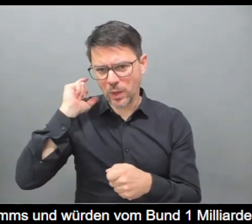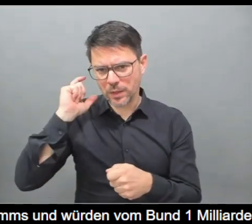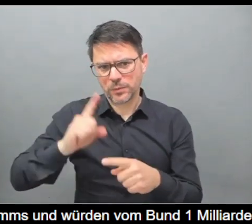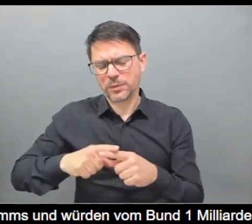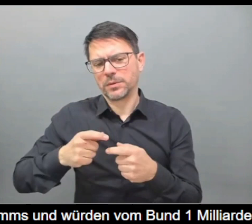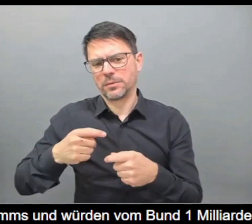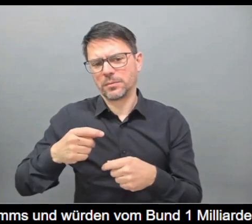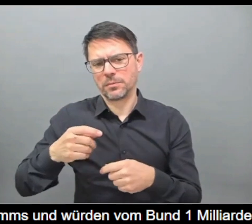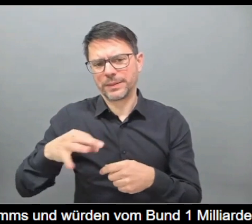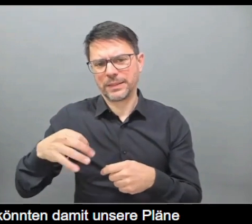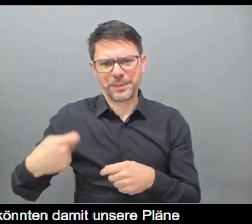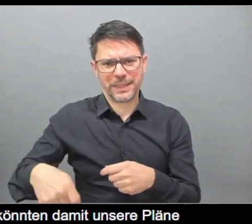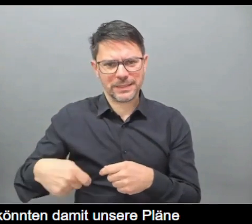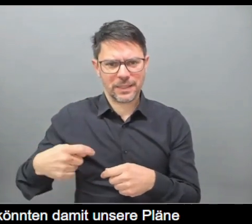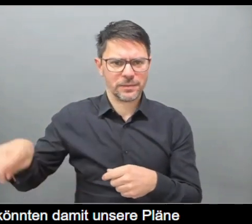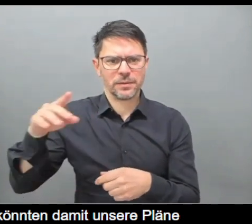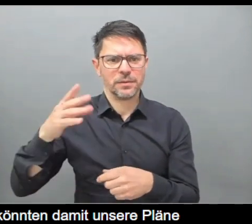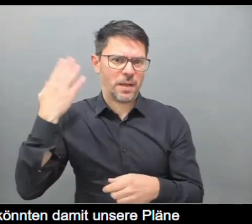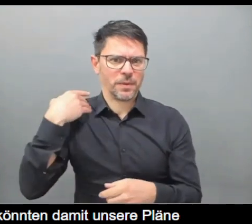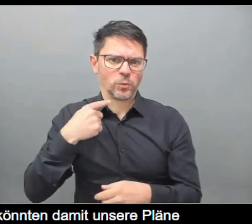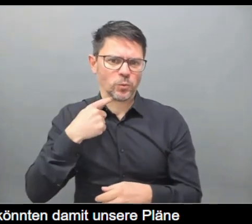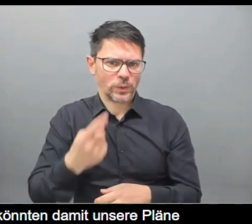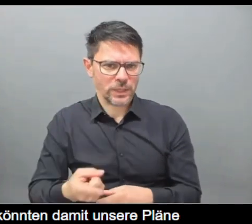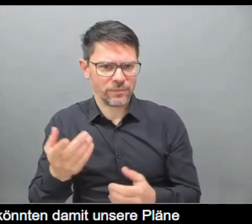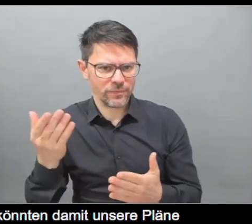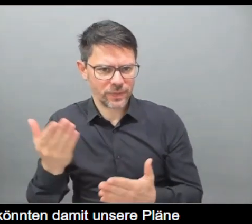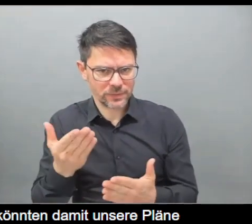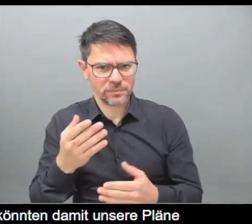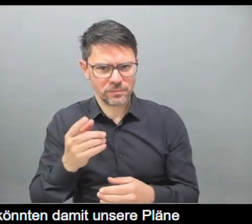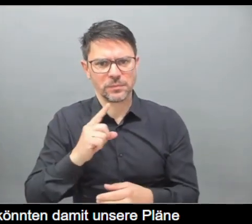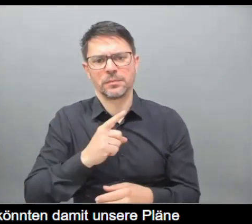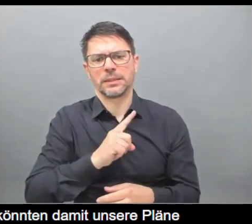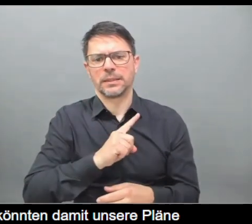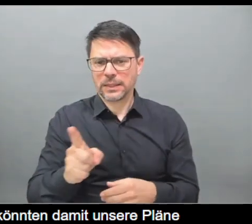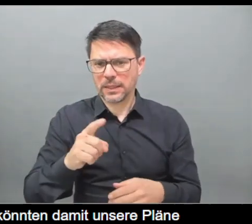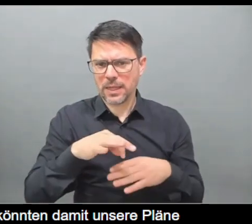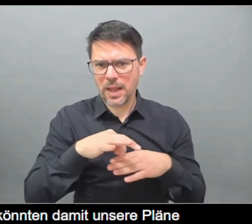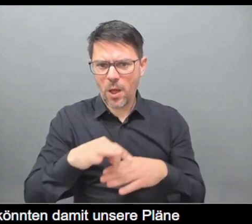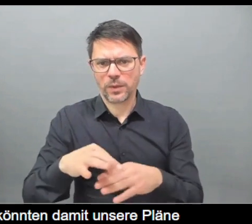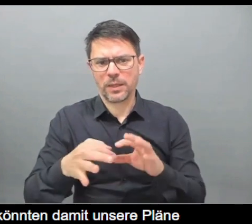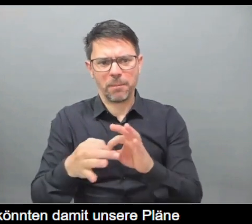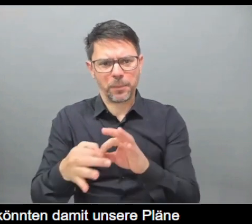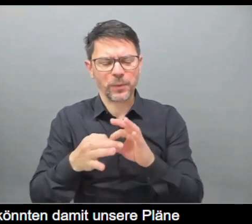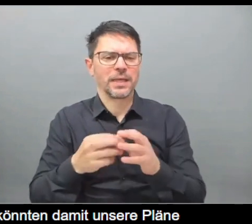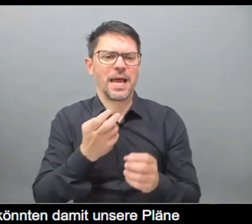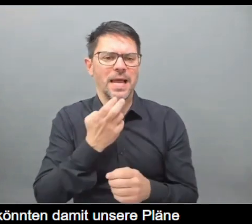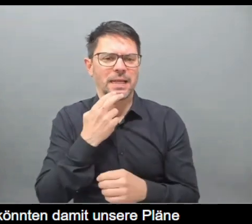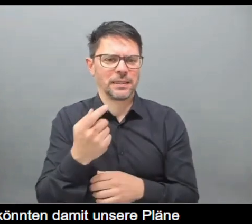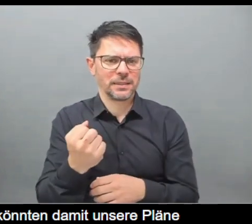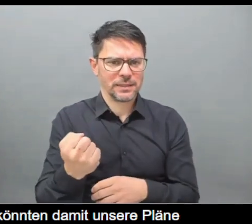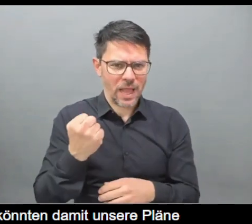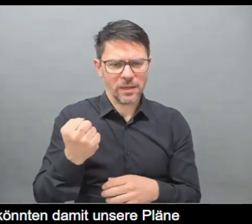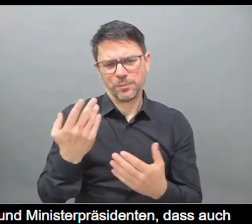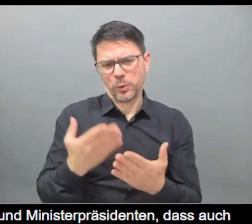in Berlin vorstellig zu werden nach dem Motto, das kann doch nicht sein. Ihr hattet es doch versprochen. Nach wenigen Wochen dann wieder Korrektur.